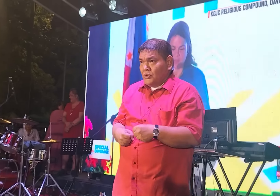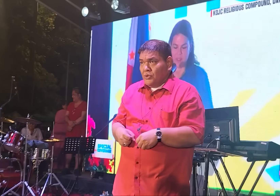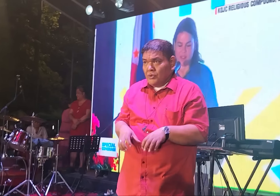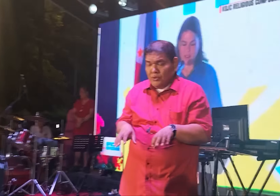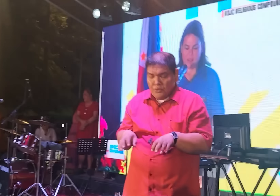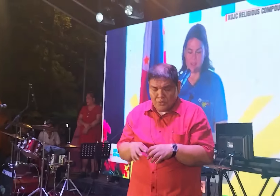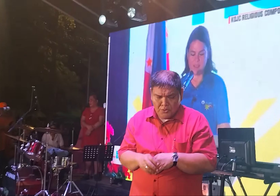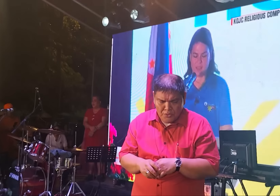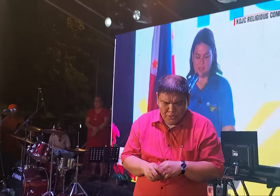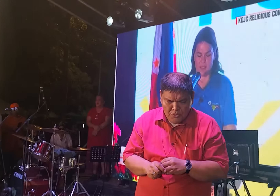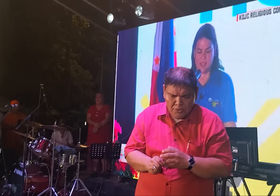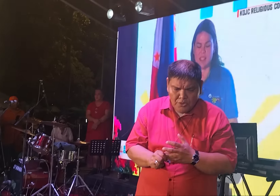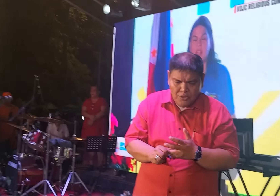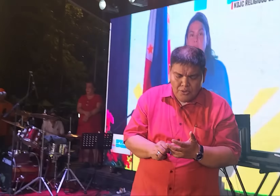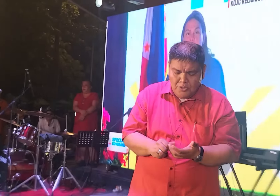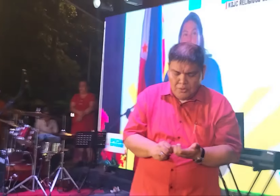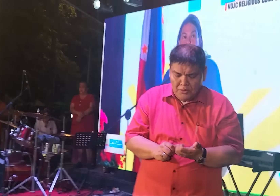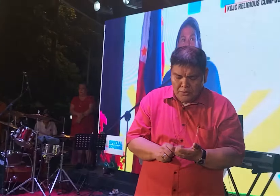Ayan na.